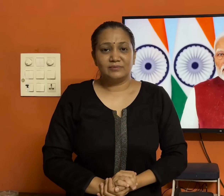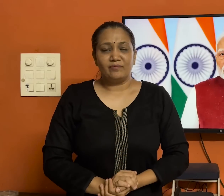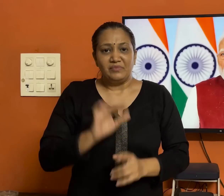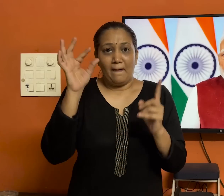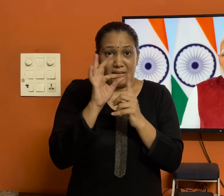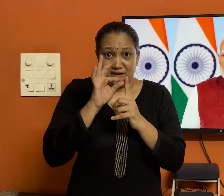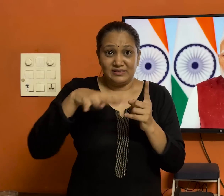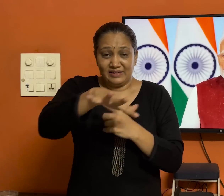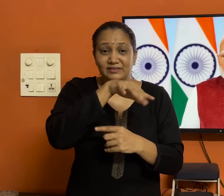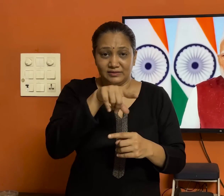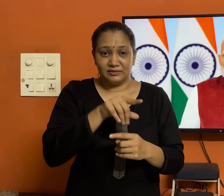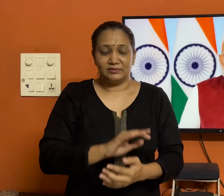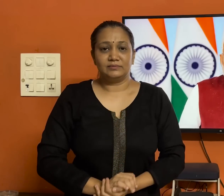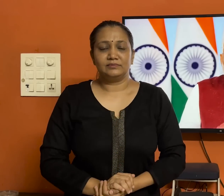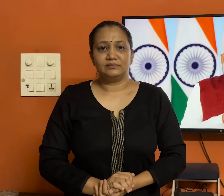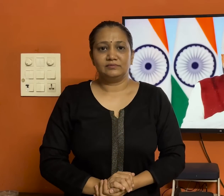पाकिस्तान